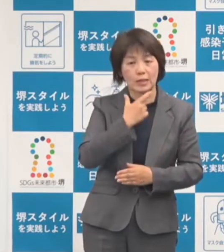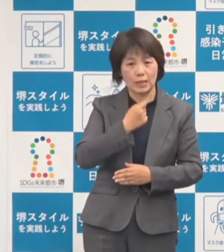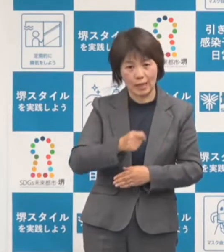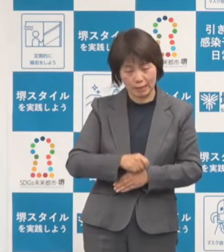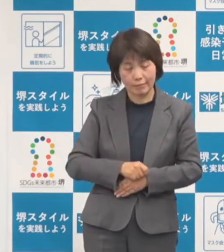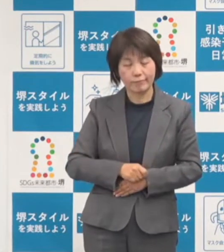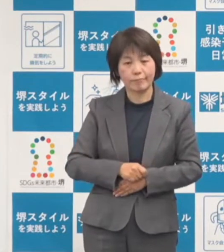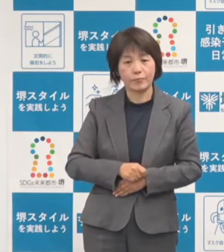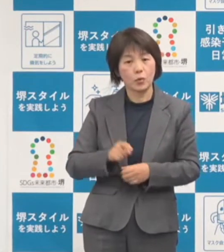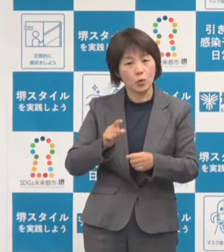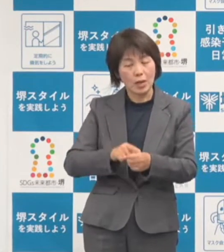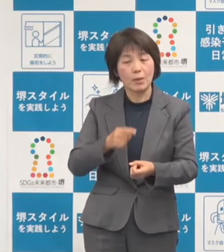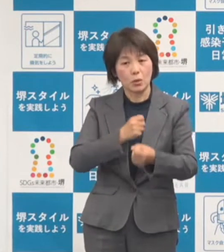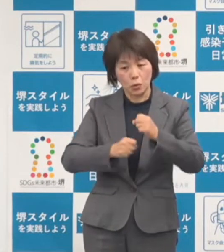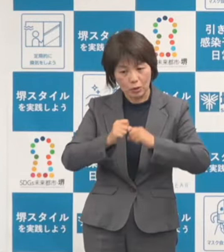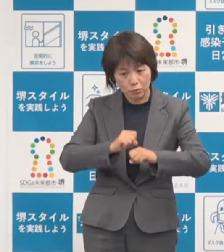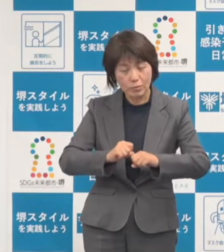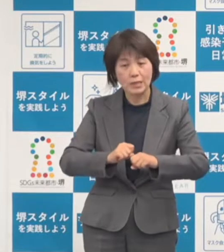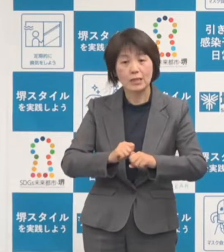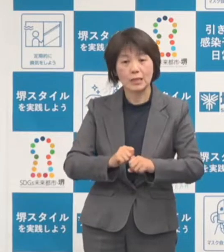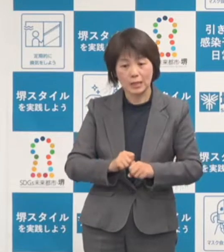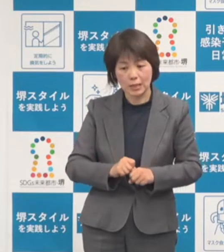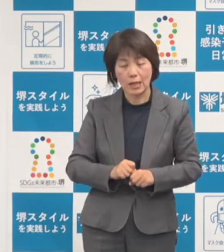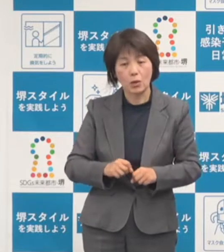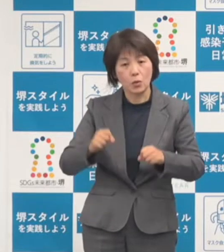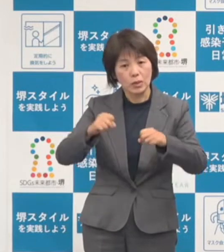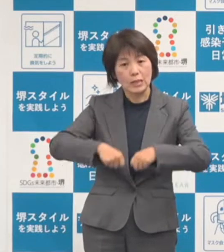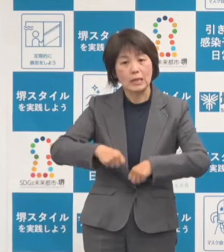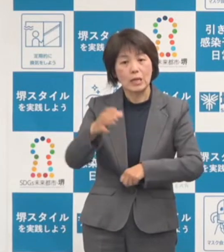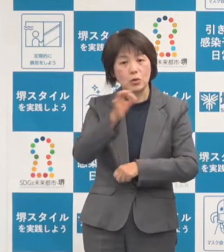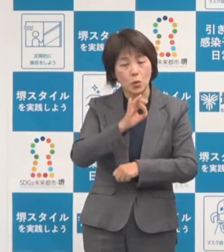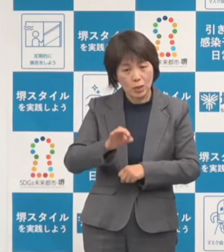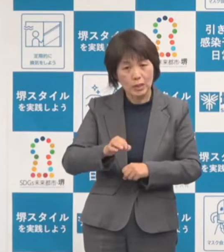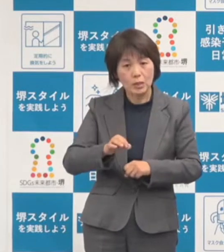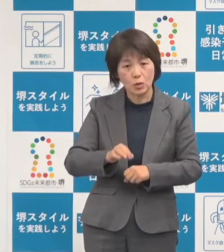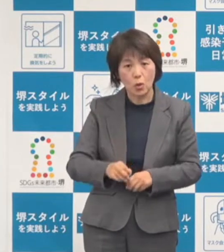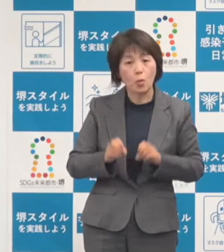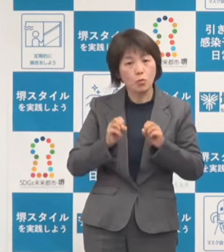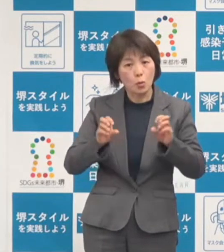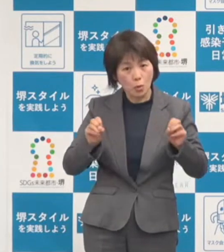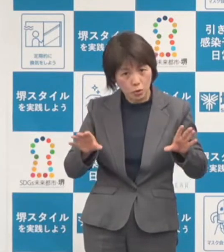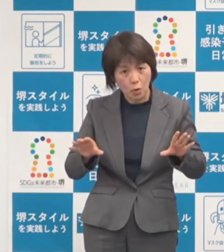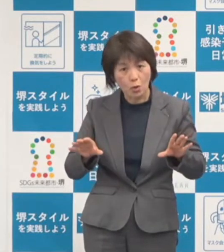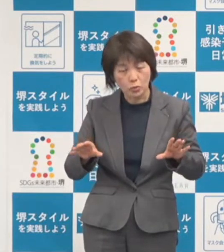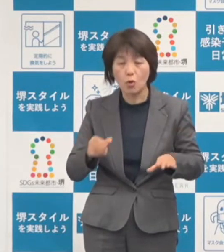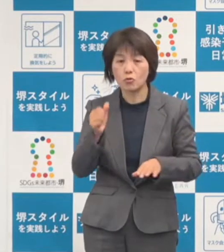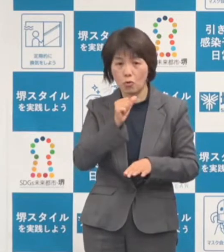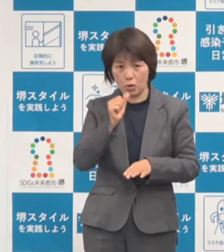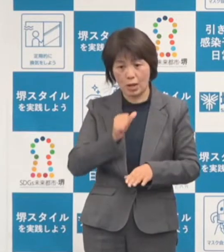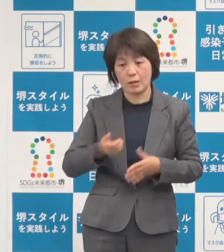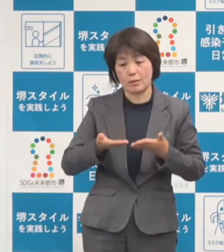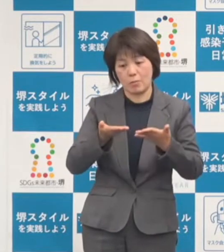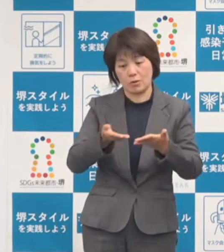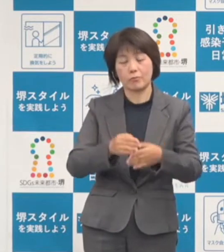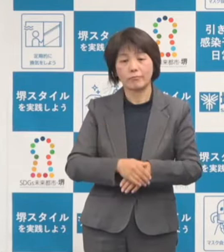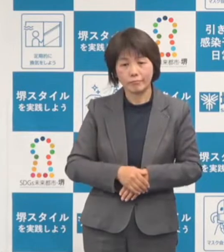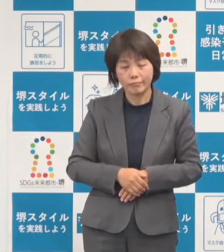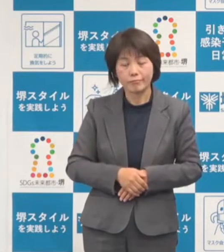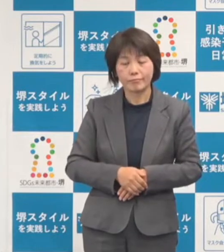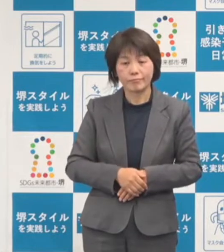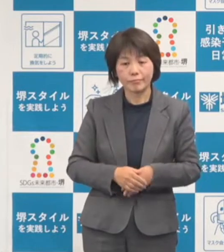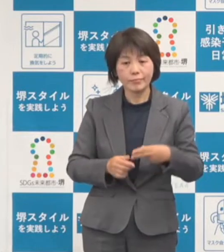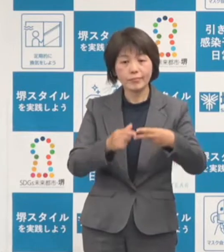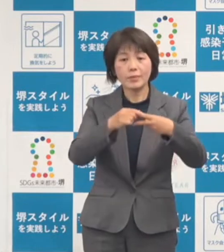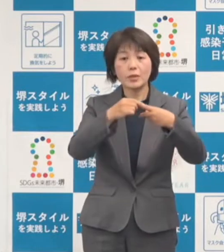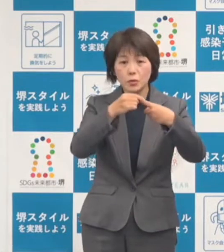としまして、この認定商品ブランドのプロモーションとしてご紹介をさせていただきます。一つ目